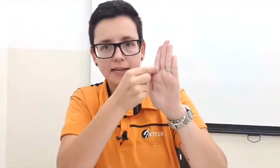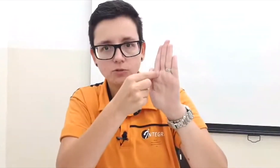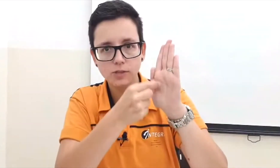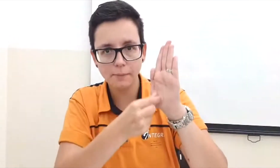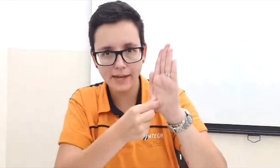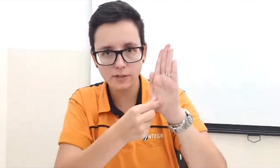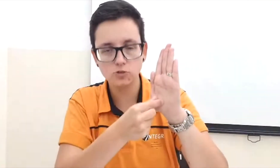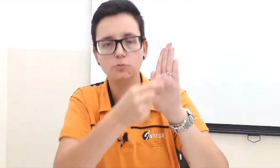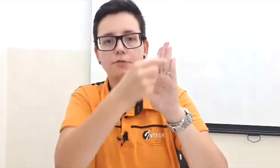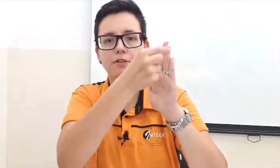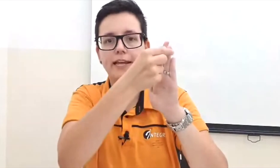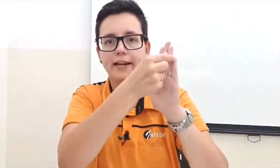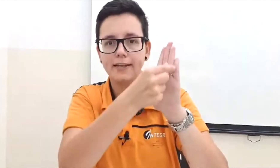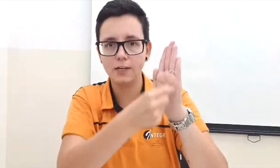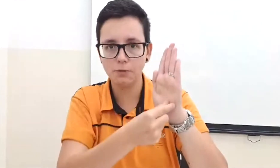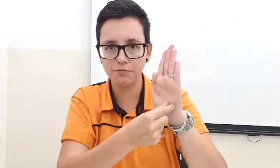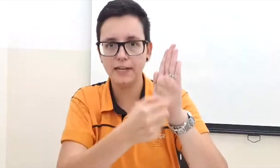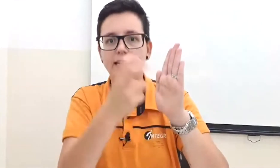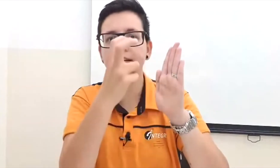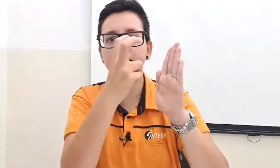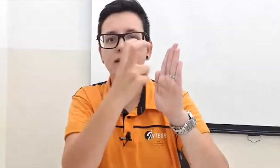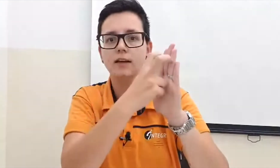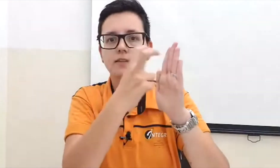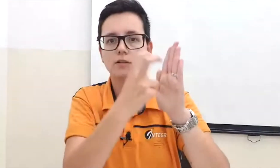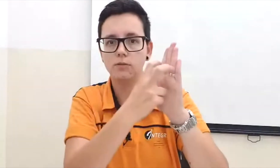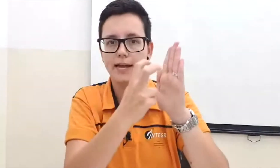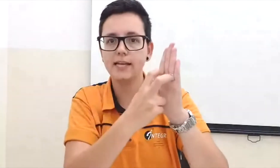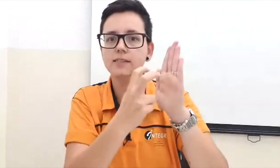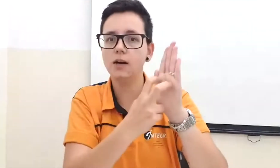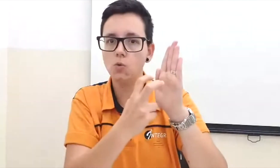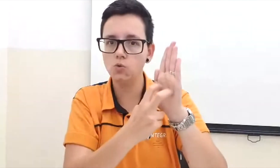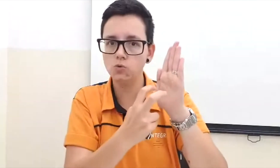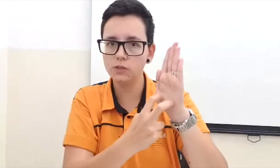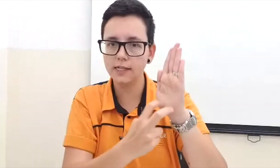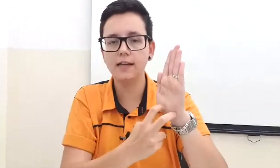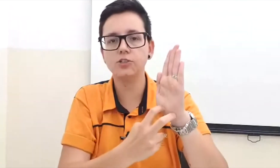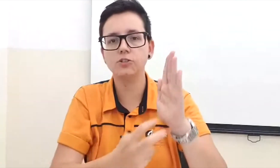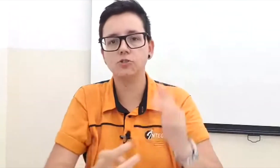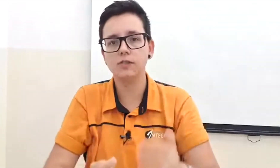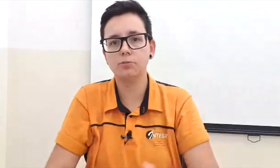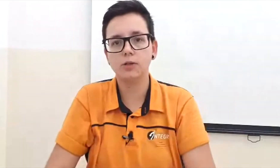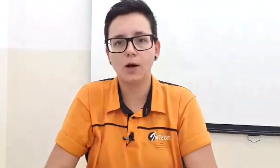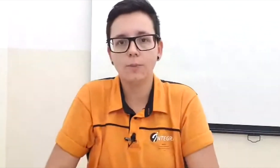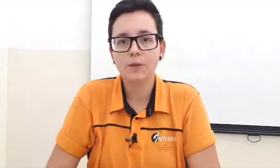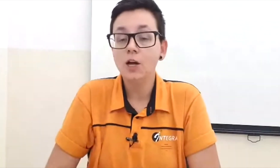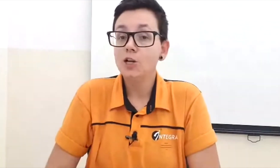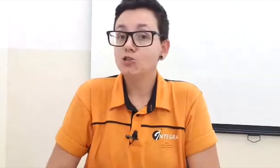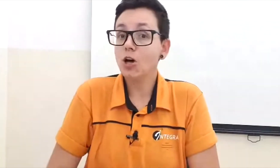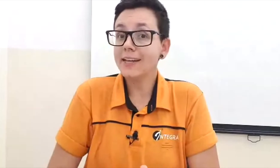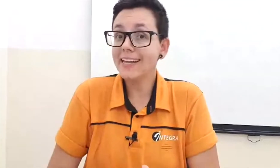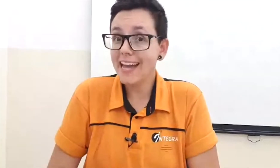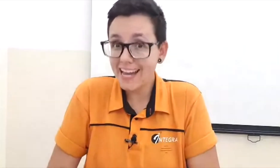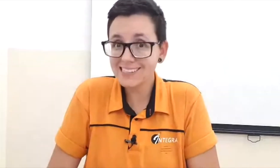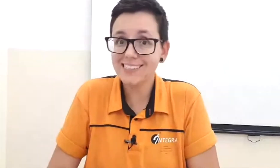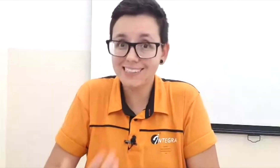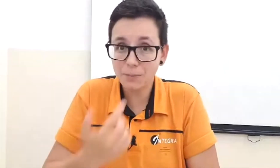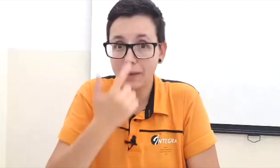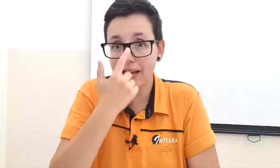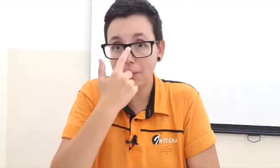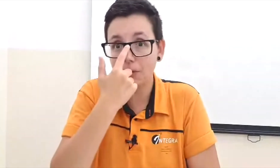dos remédios, uma fileira aqui, uma fileira aqui. Então, esse é um dos sinais de anticoncepcional. Só que esse também pode